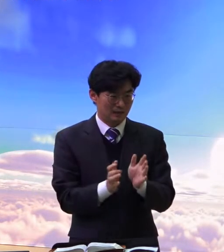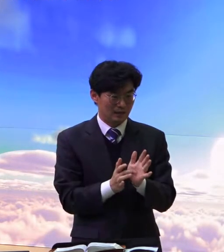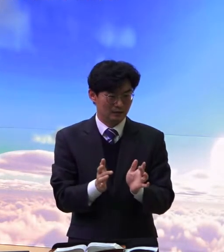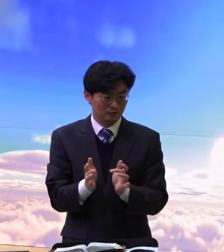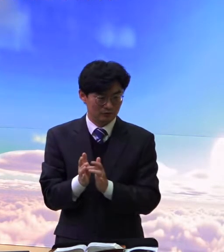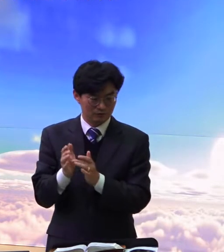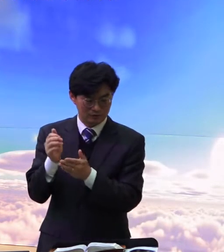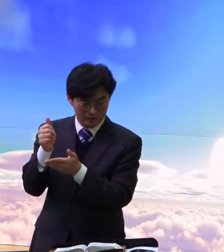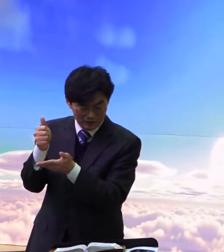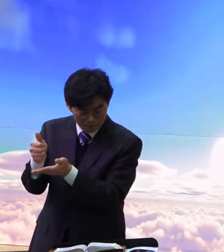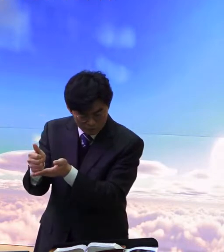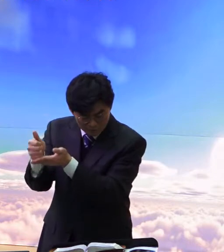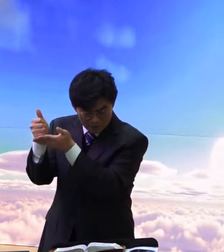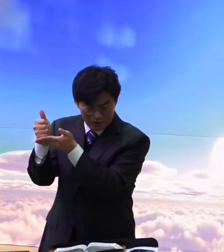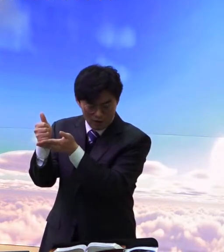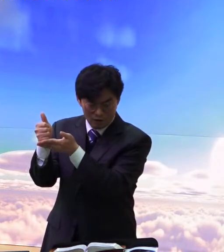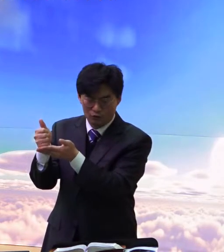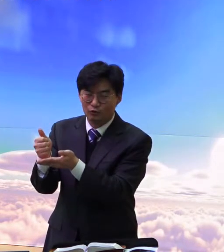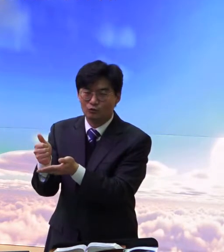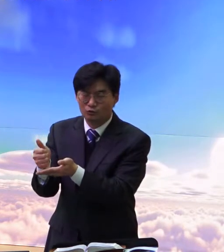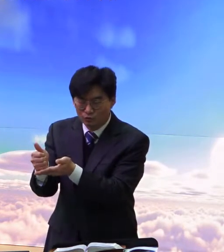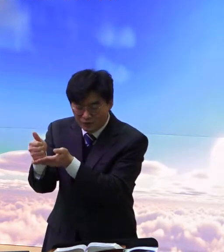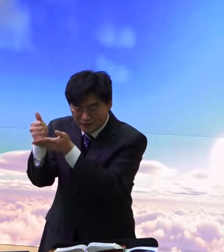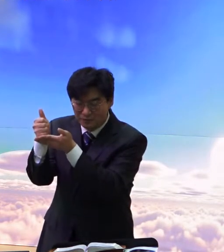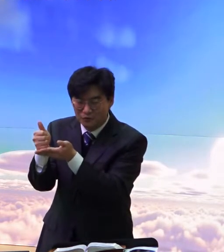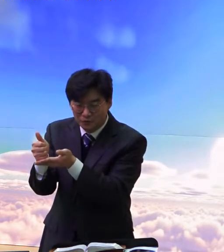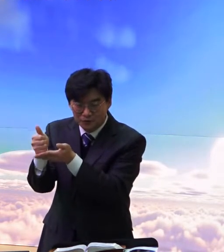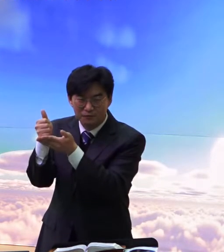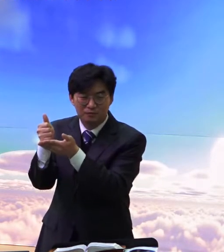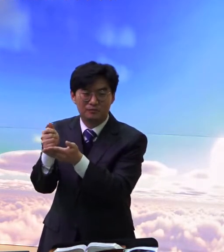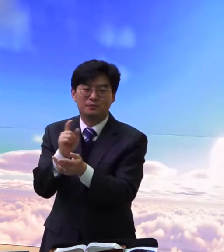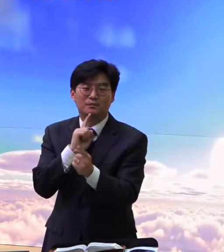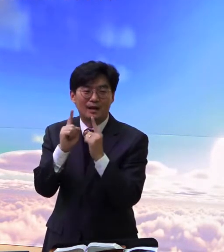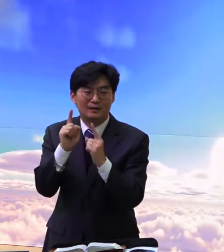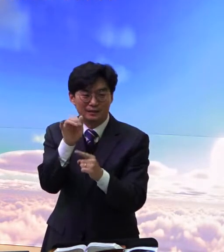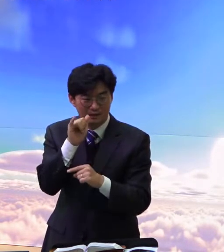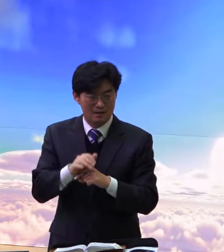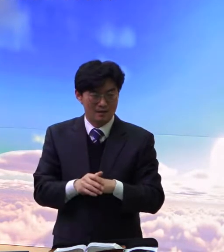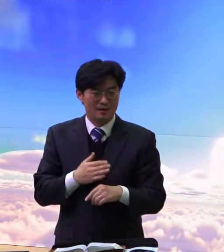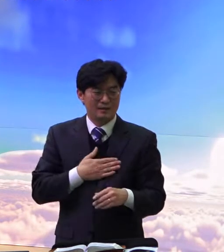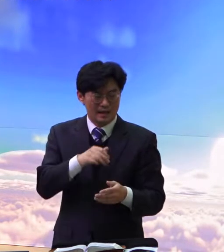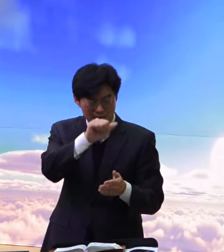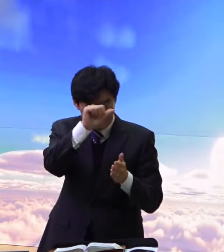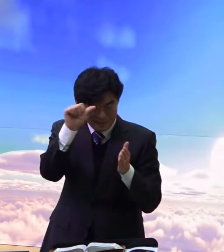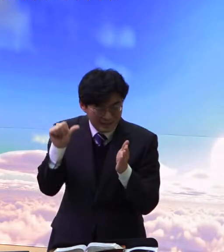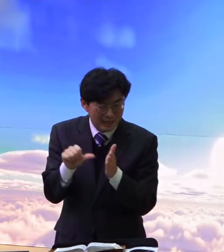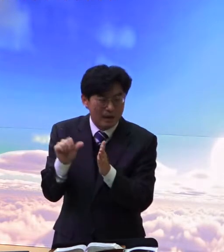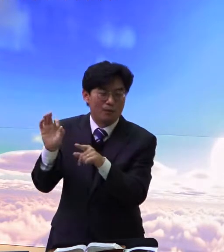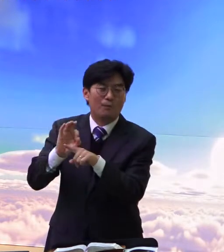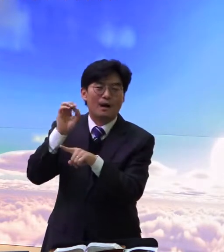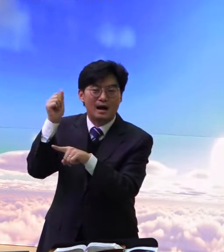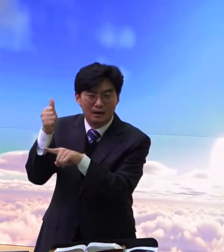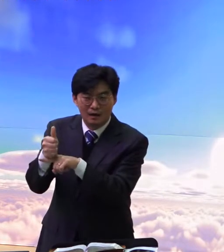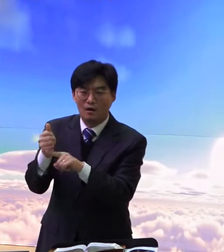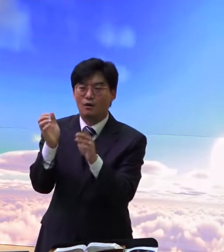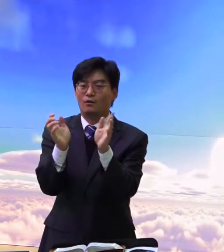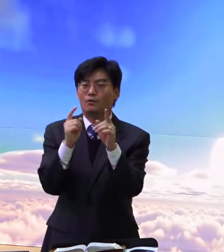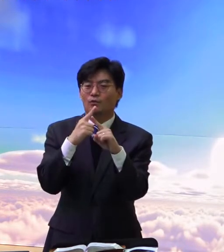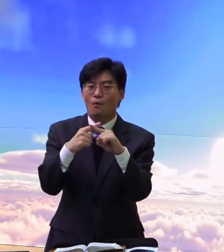주인이라고 쉽게 말합니다. 예수님이 내 인생의 왕이시고 우리 교회의 왕이시기도 하고 내